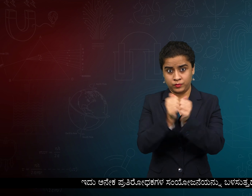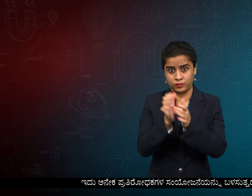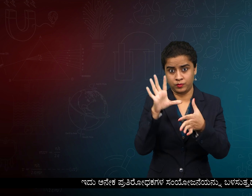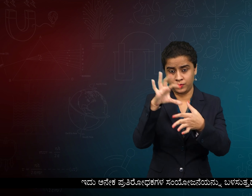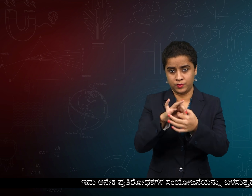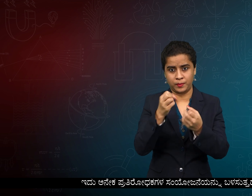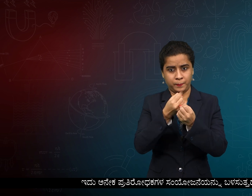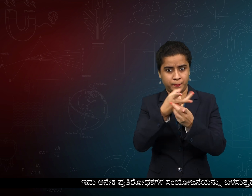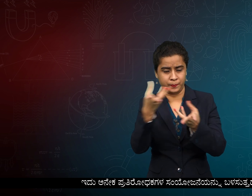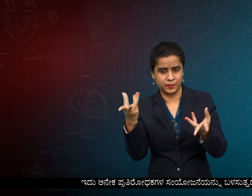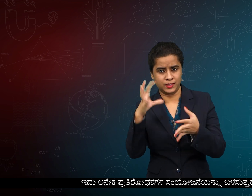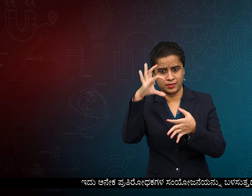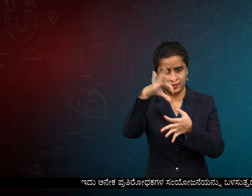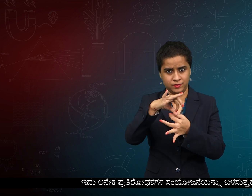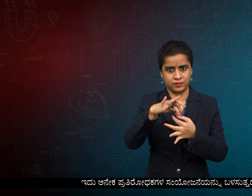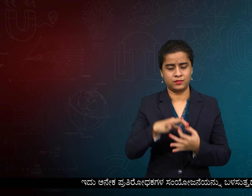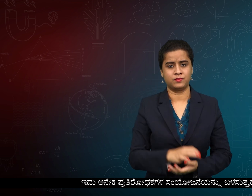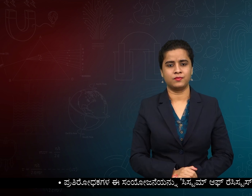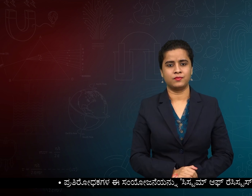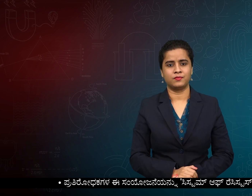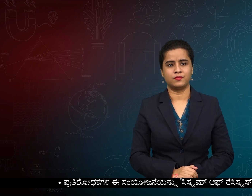ಸಂಯೋಜನೆಯನ್ನು ಬಳಸುತ್ತದೆ.